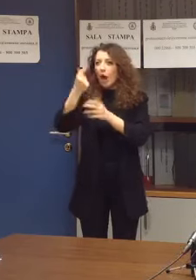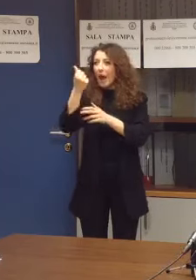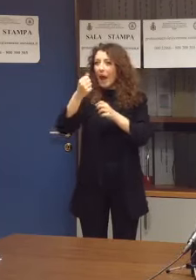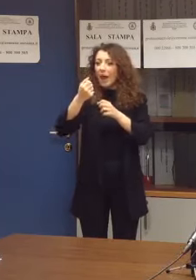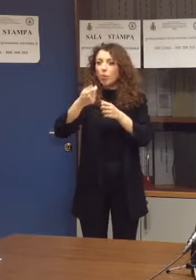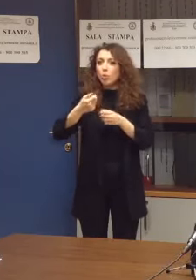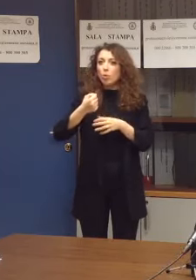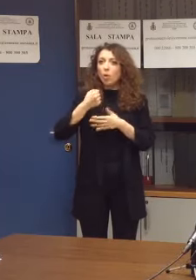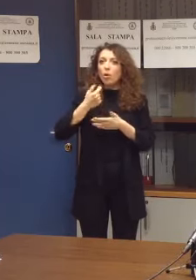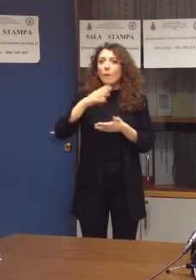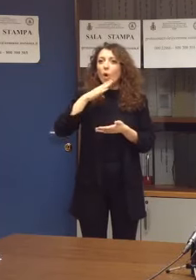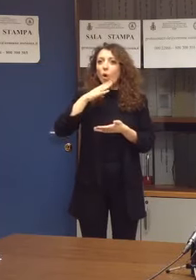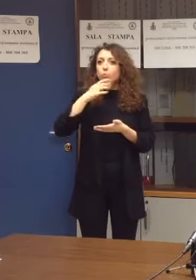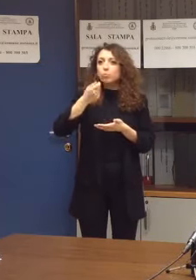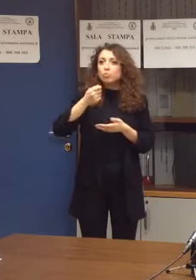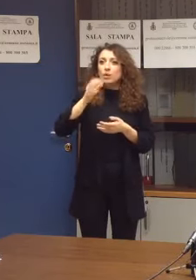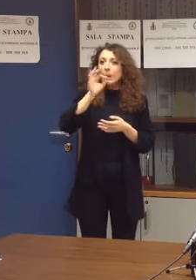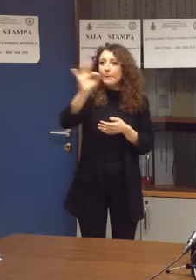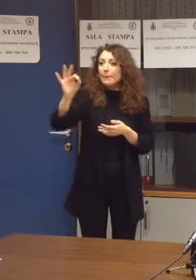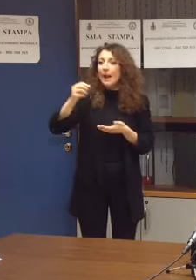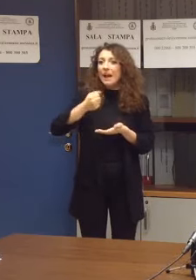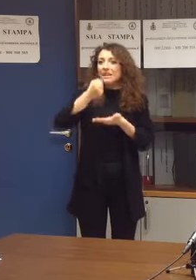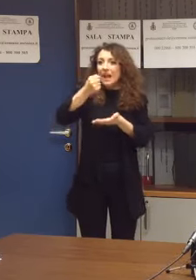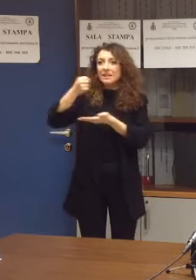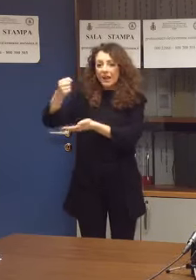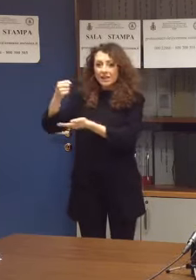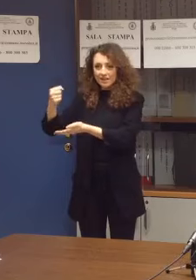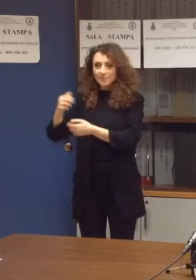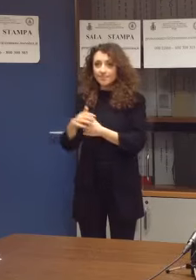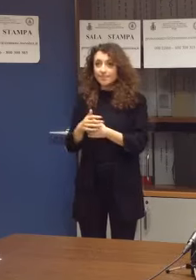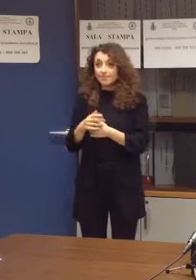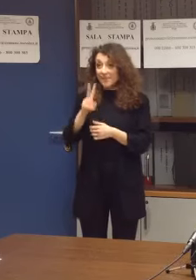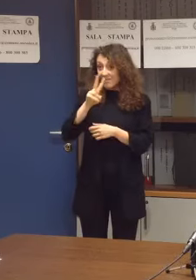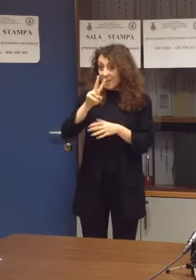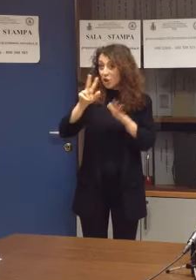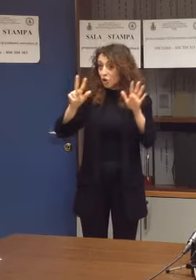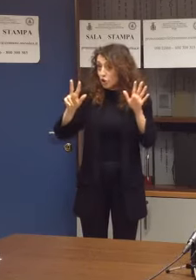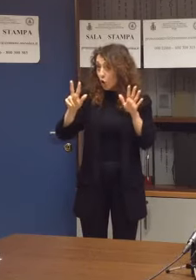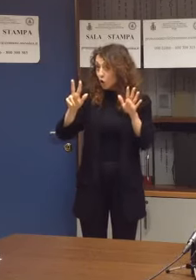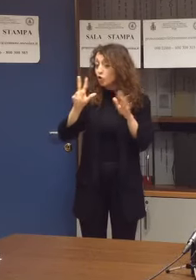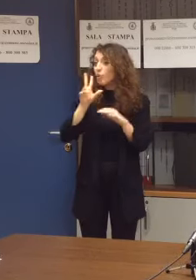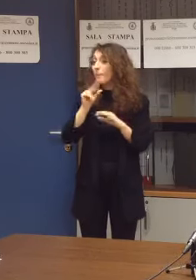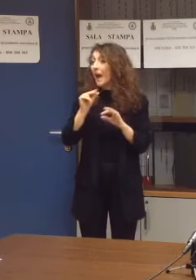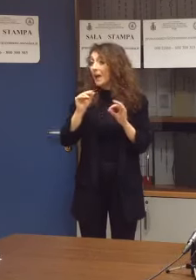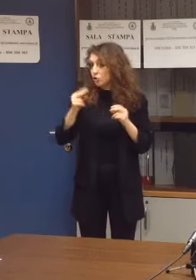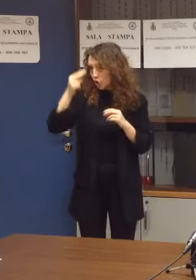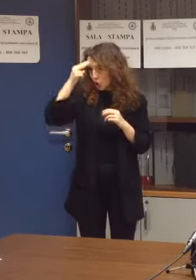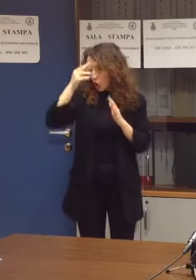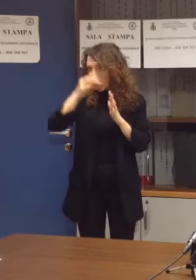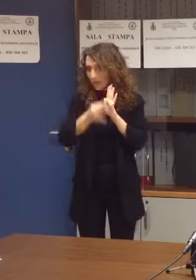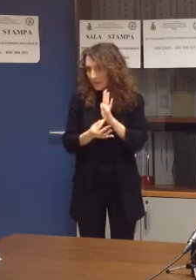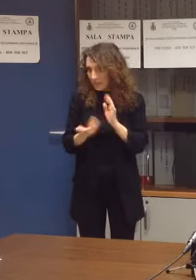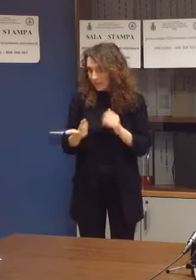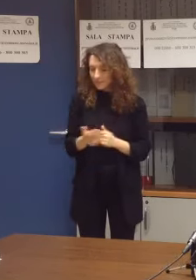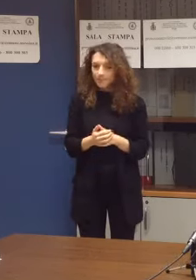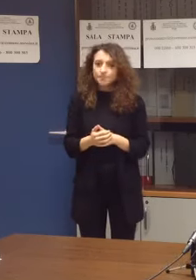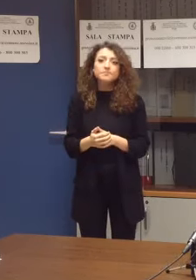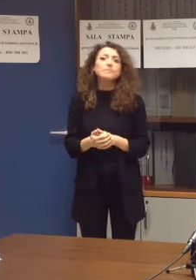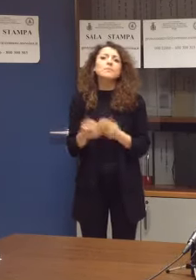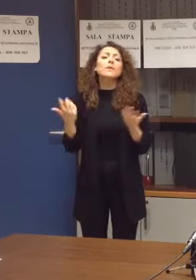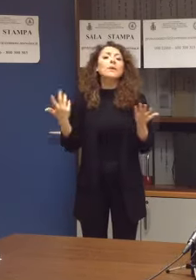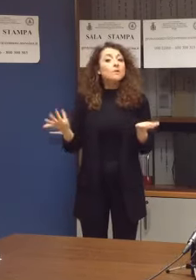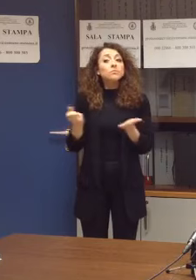ai comuni. 28 di marzo, ricordo la data. Bene, cosa